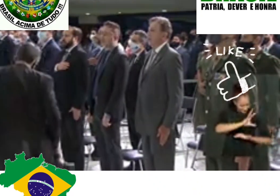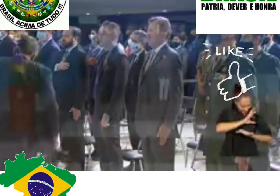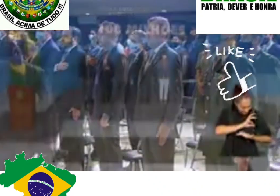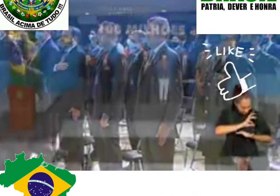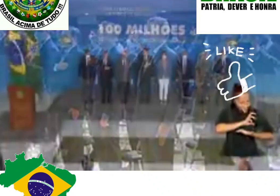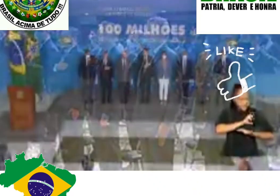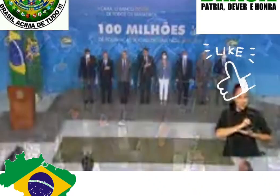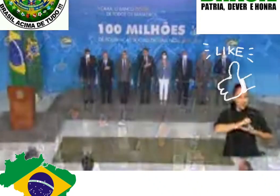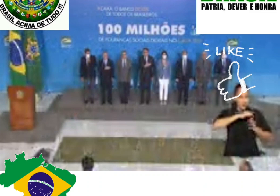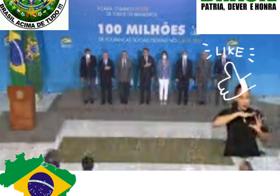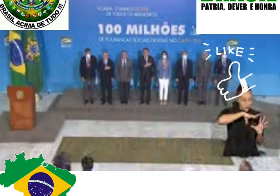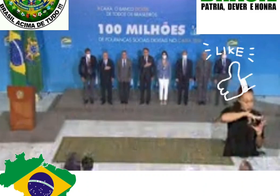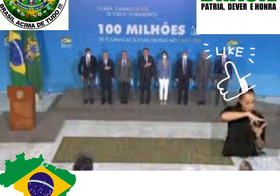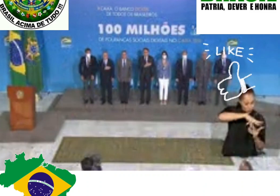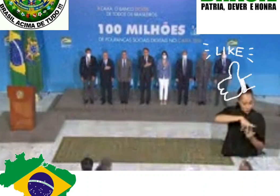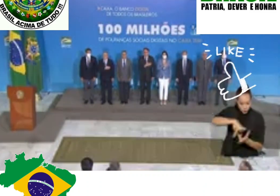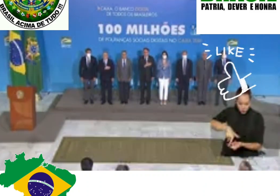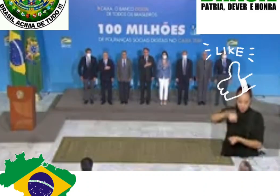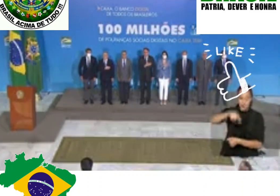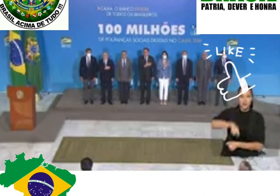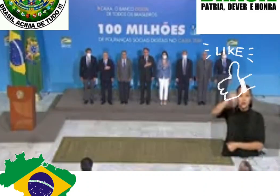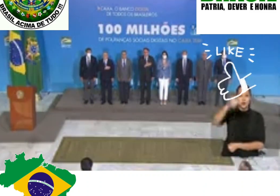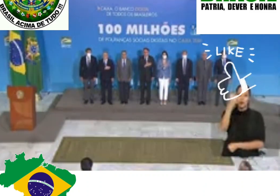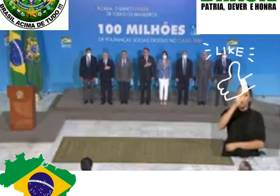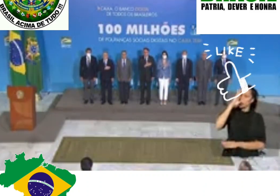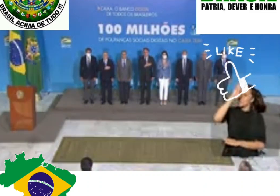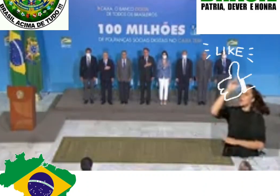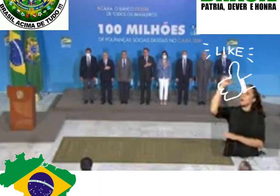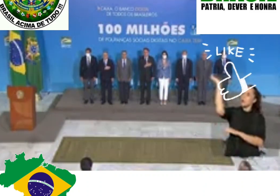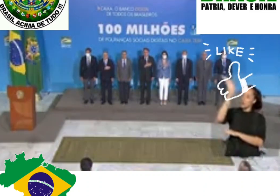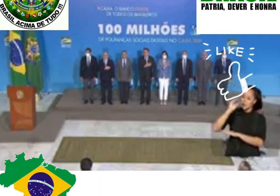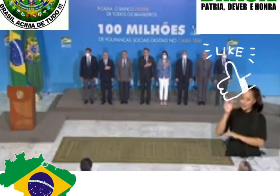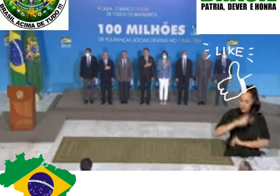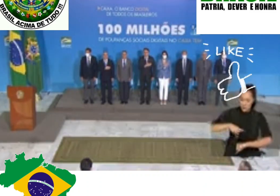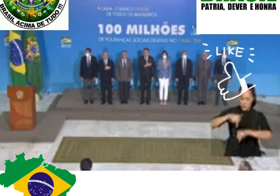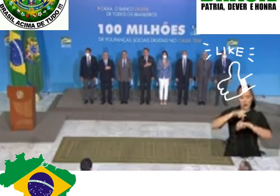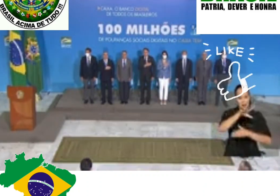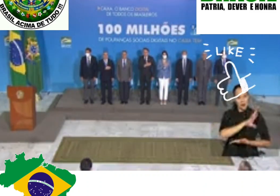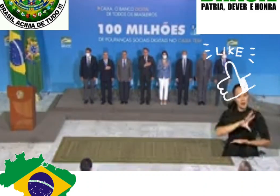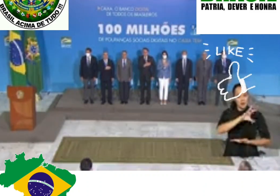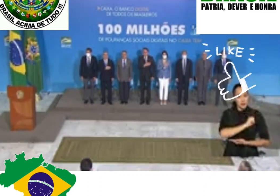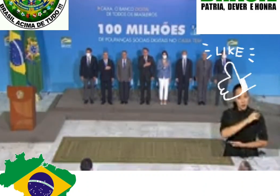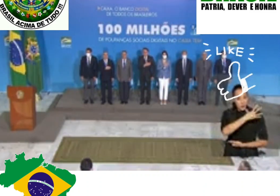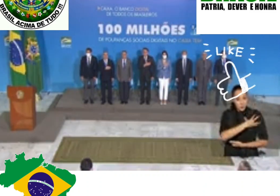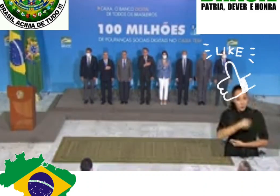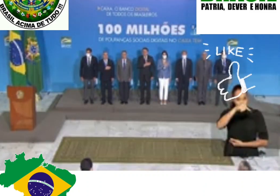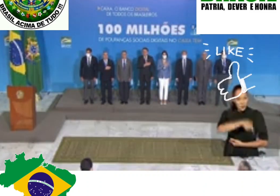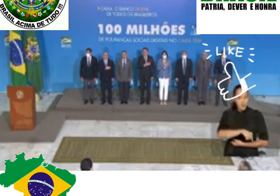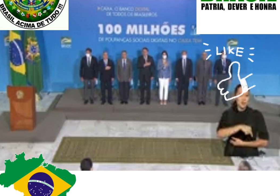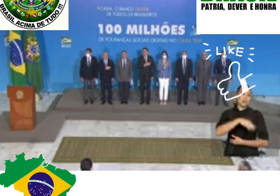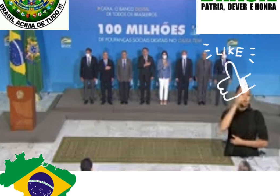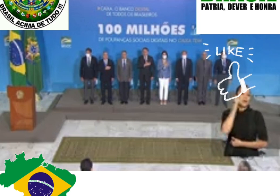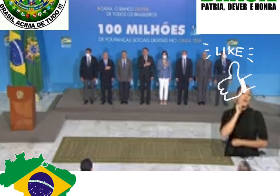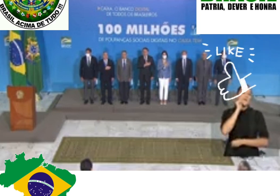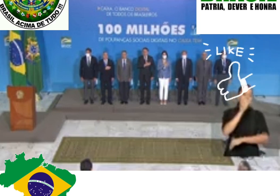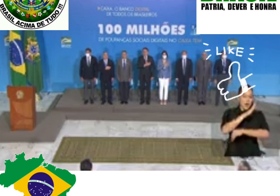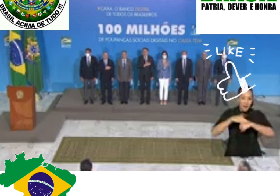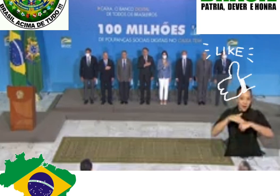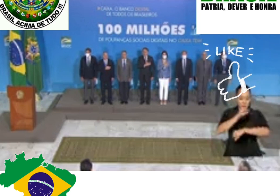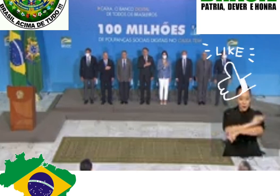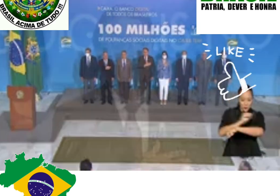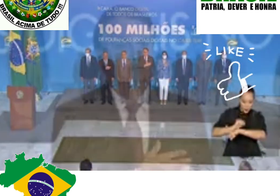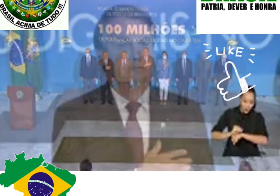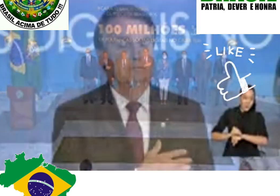Terra dourada, entre outras vilas tem Brasil, a pátria amada, os filhos deste sol